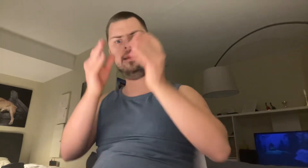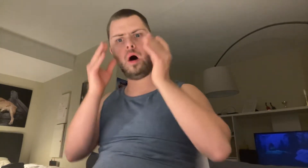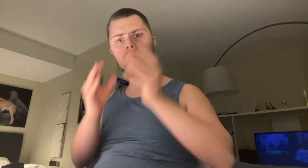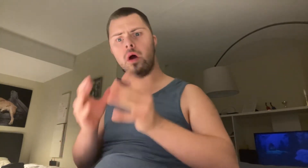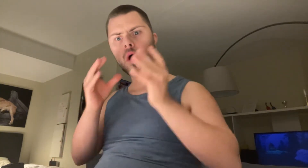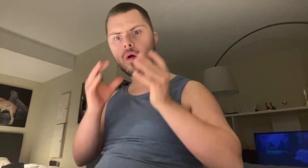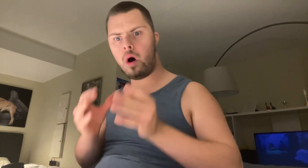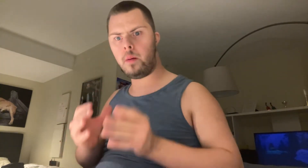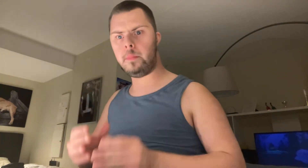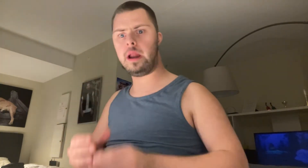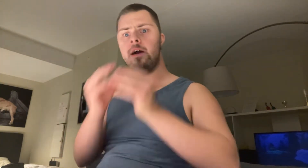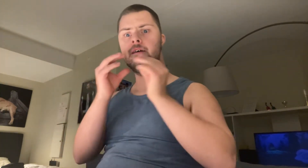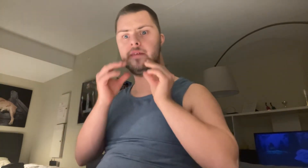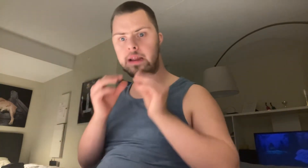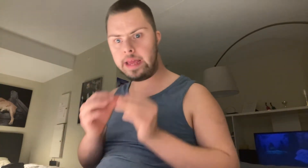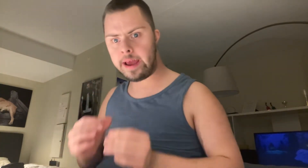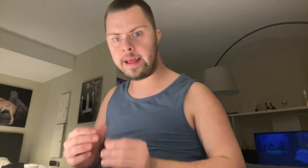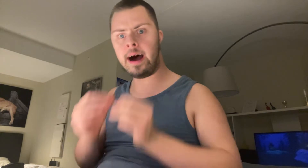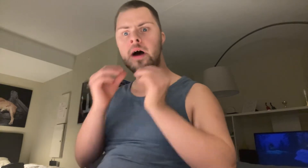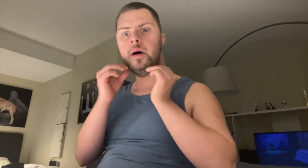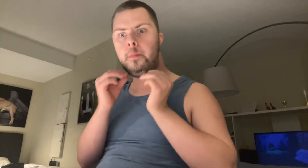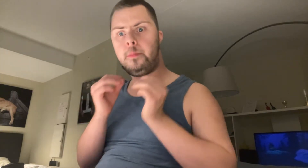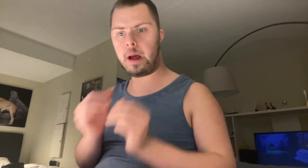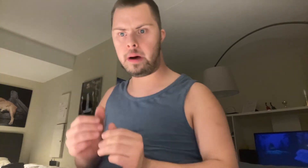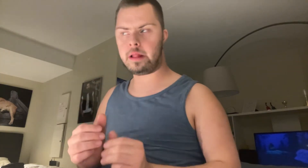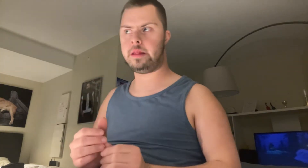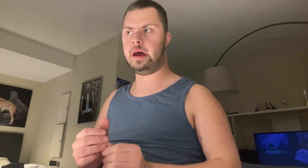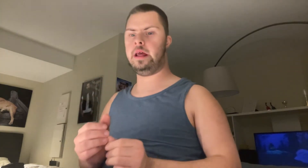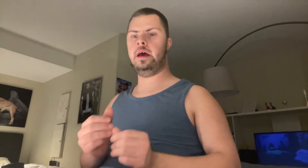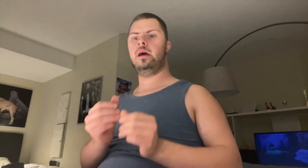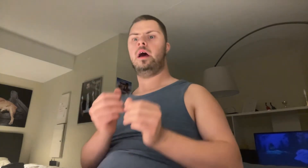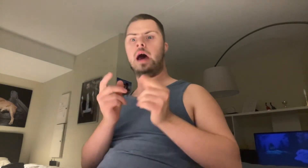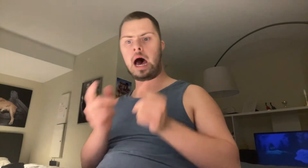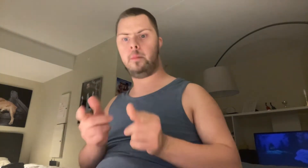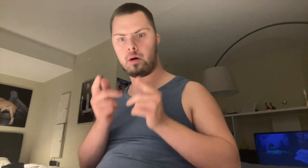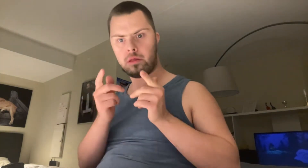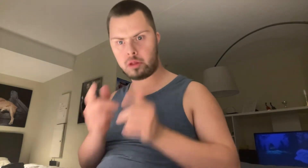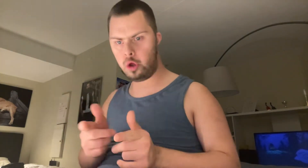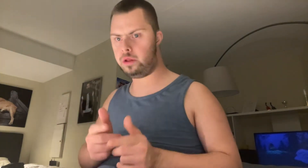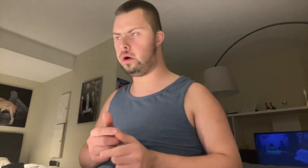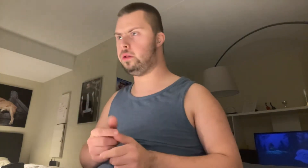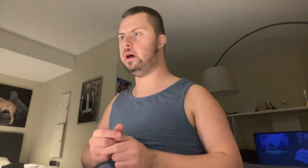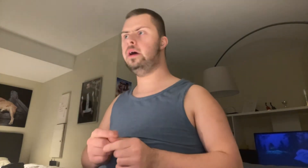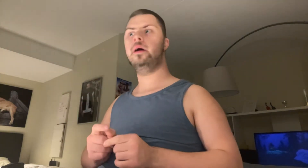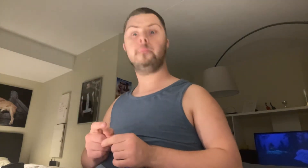Snart kommer flera primater här på studion.